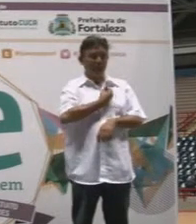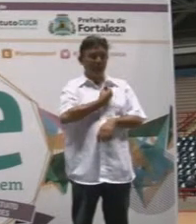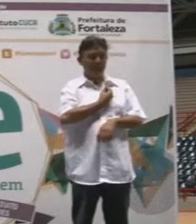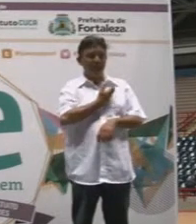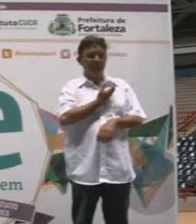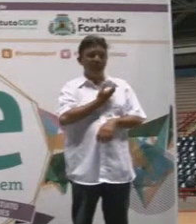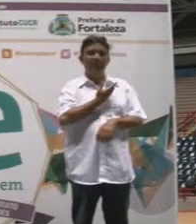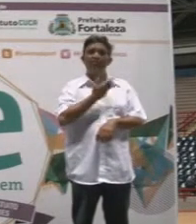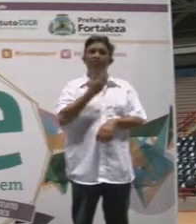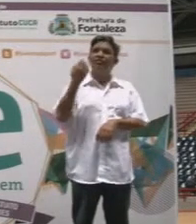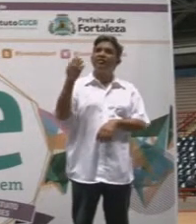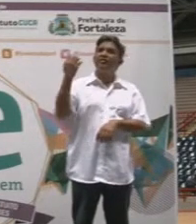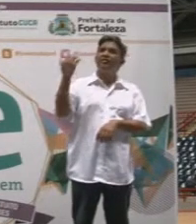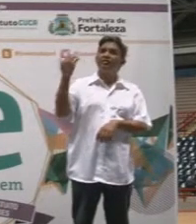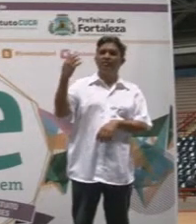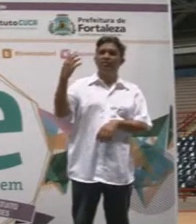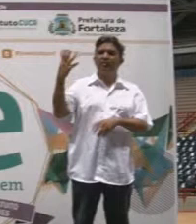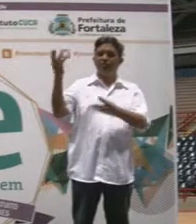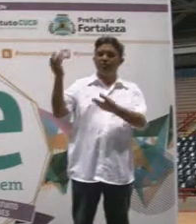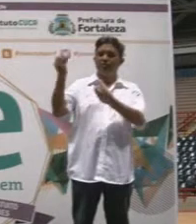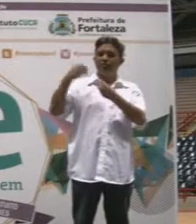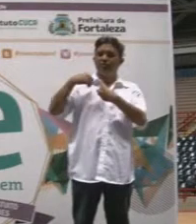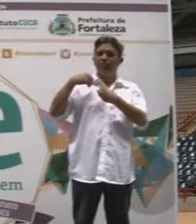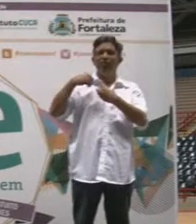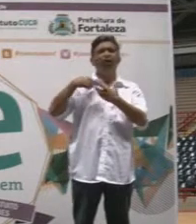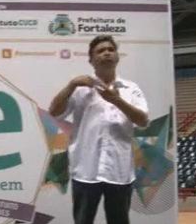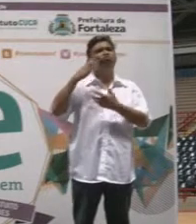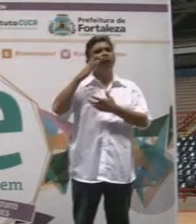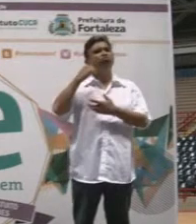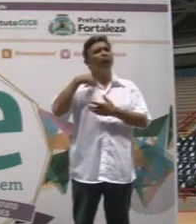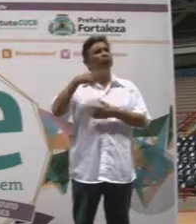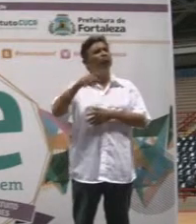quando me deu esse discernimento aí de ser um professor.